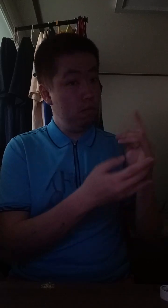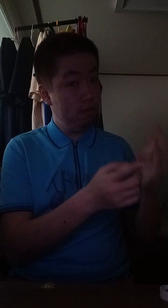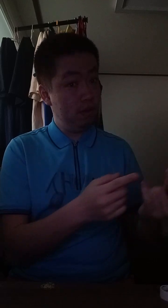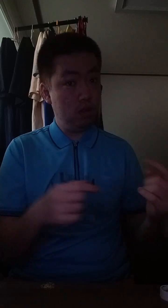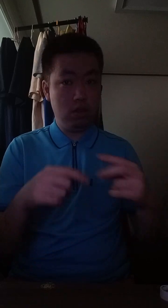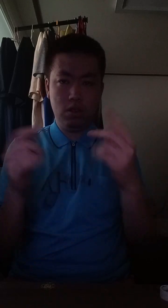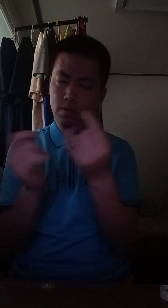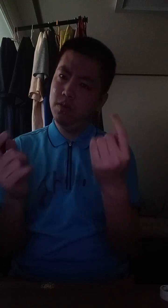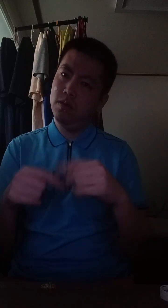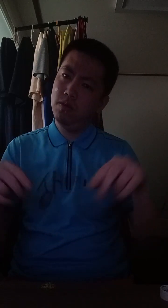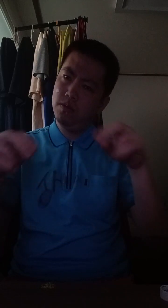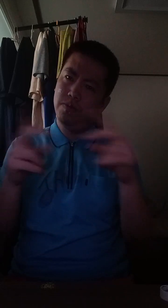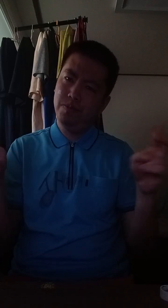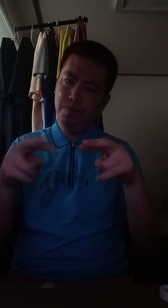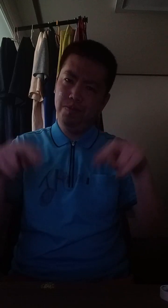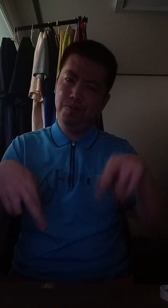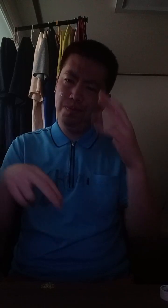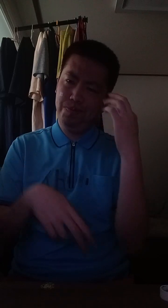만인 어젯밤에 또 문제가 생긴 겁니다.